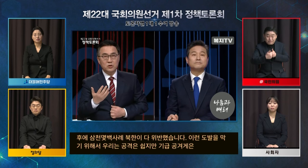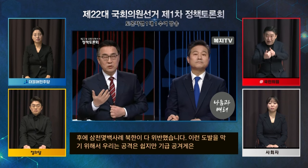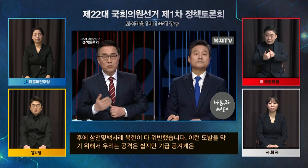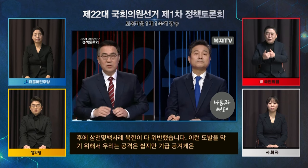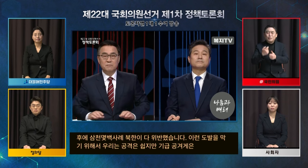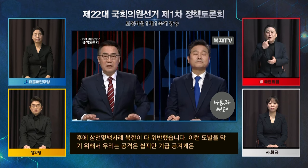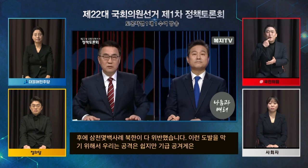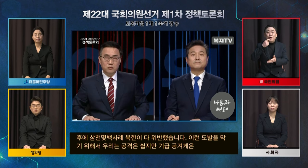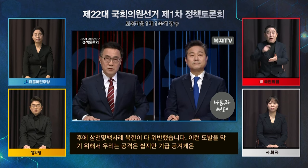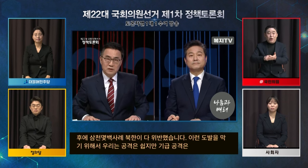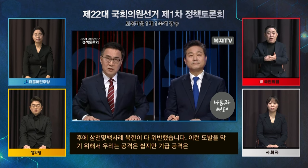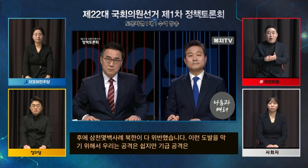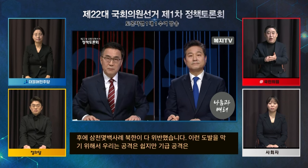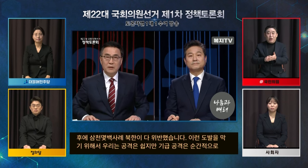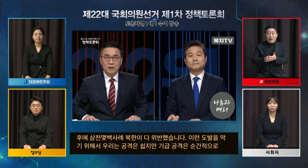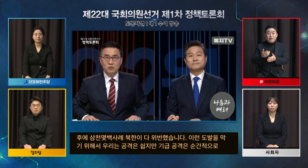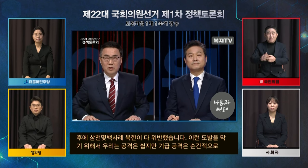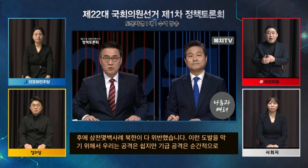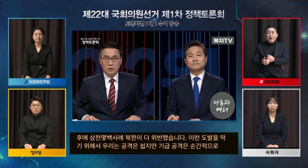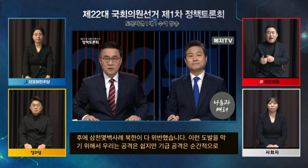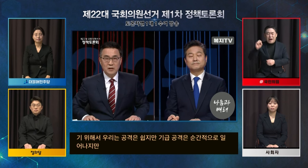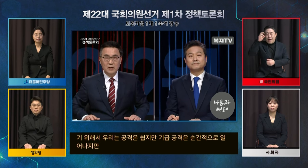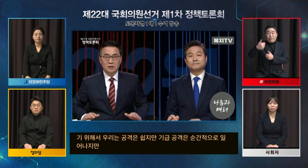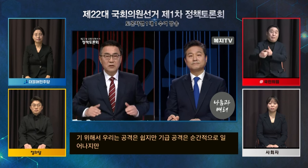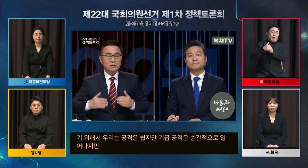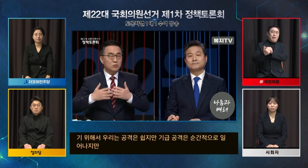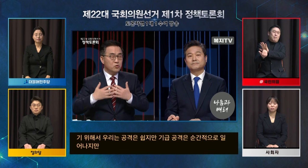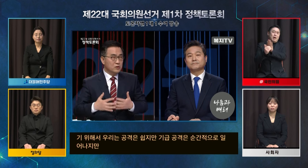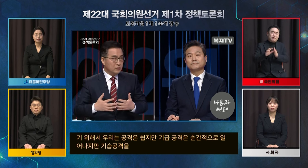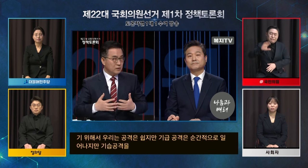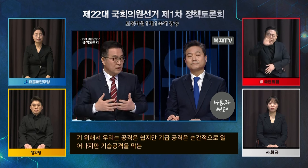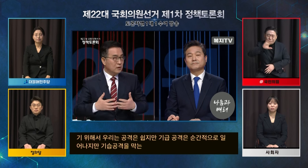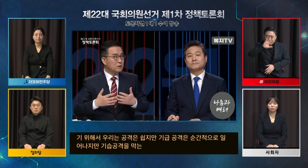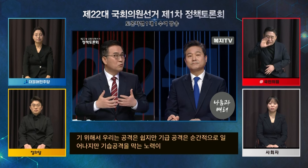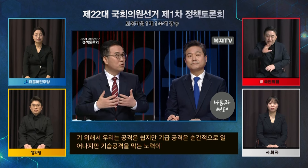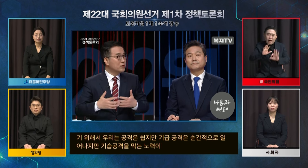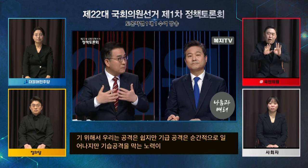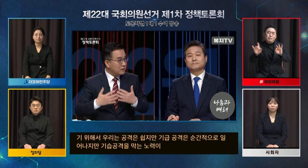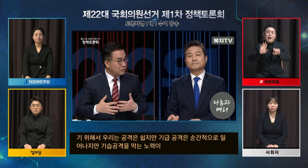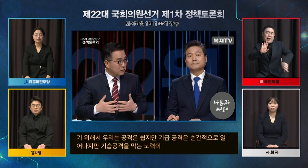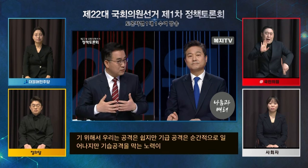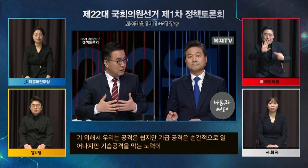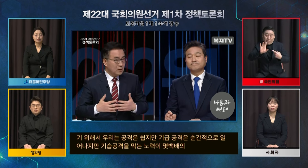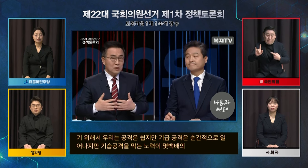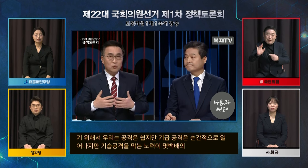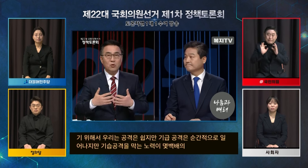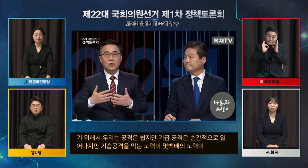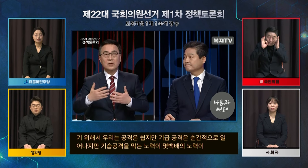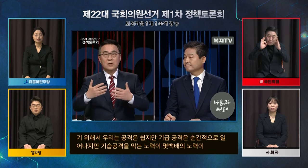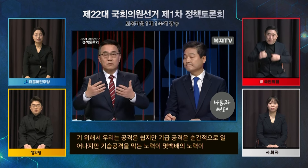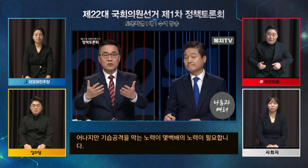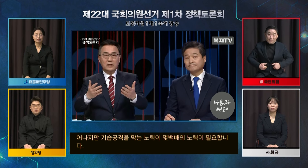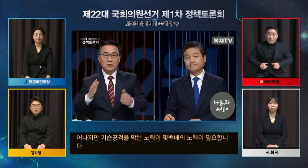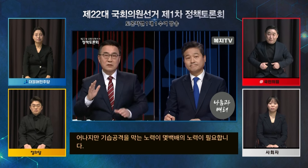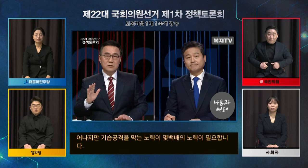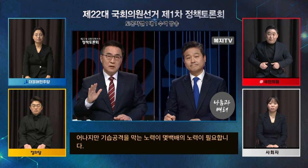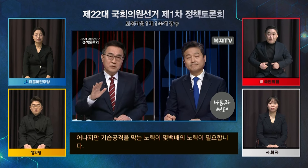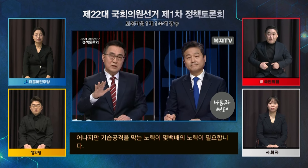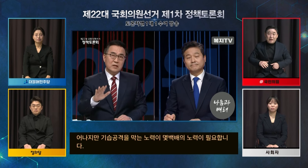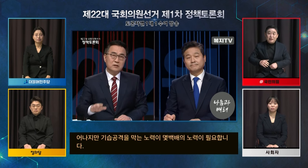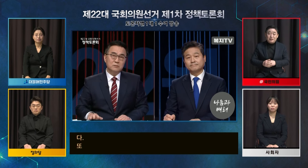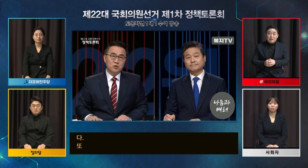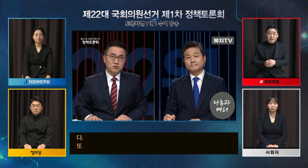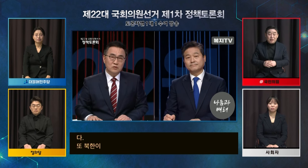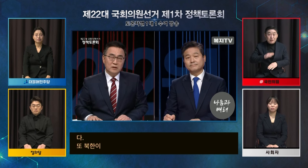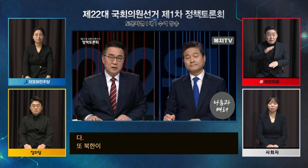이 극시스 공격을 막는 훈련은 10배, 100배 노력이 필요합니다. 그런데 그런 훈련, 그런 훈련을 막는 것 또 북한이 어떤